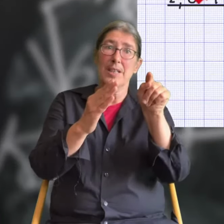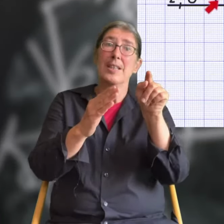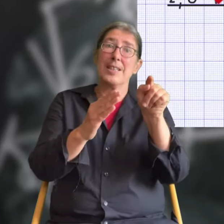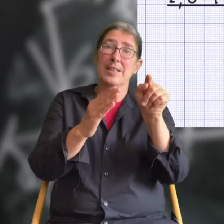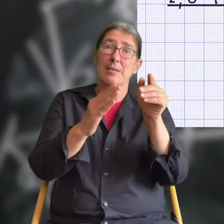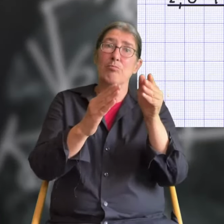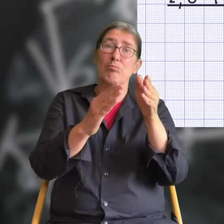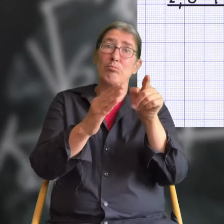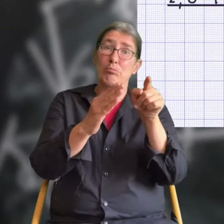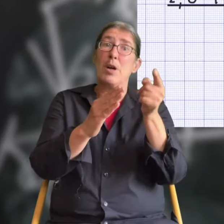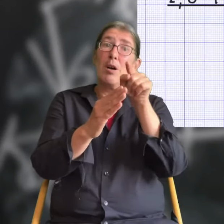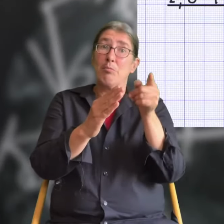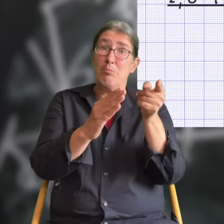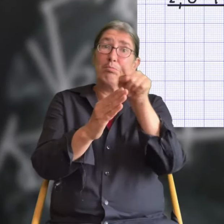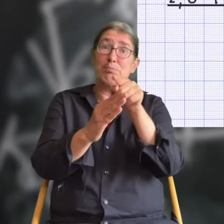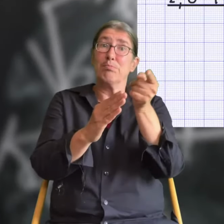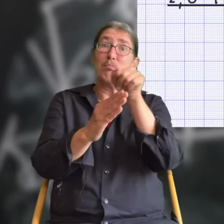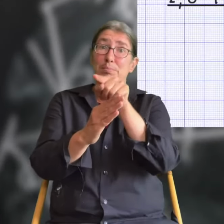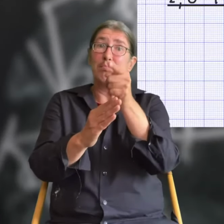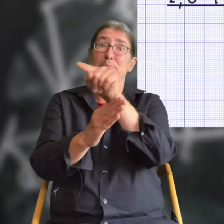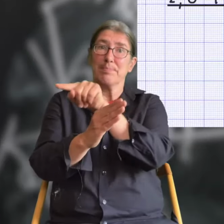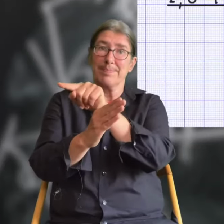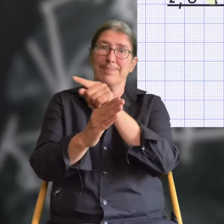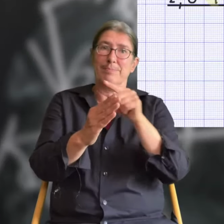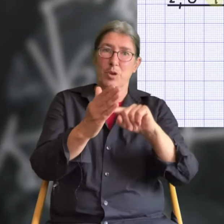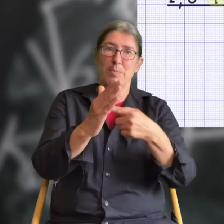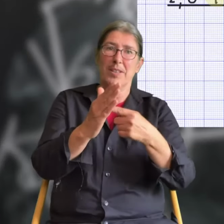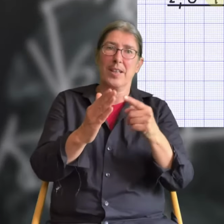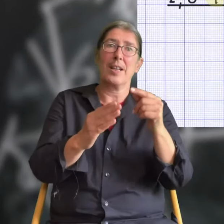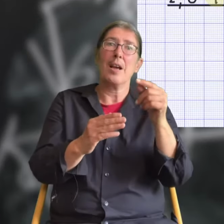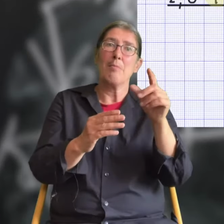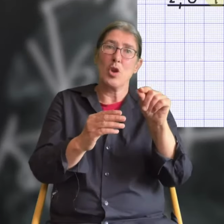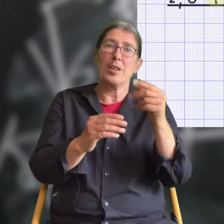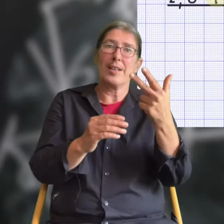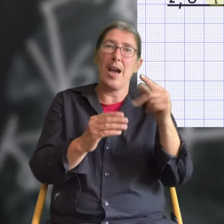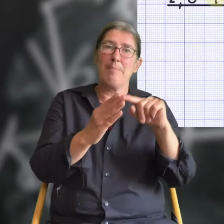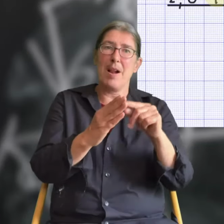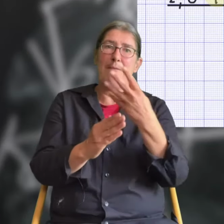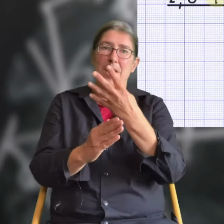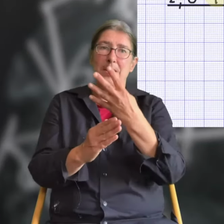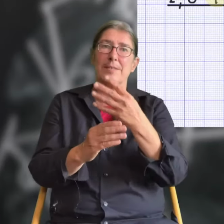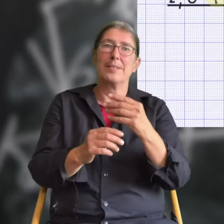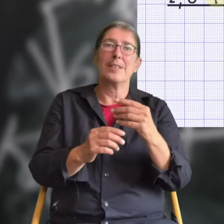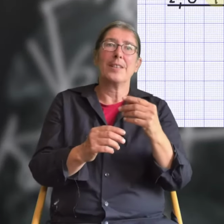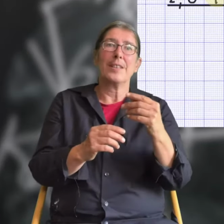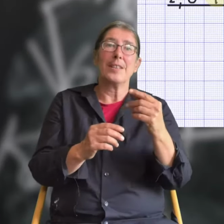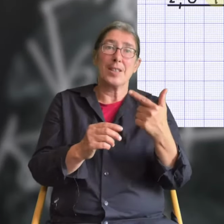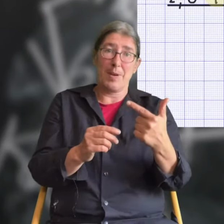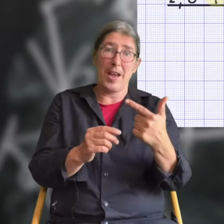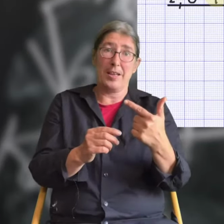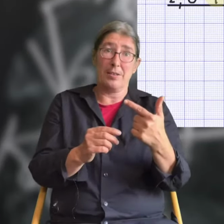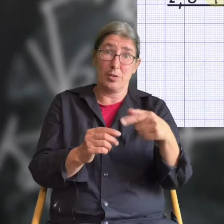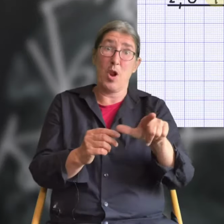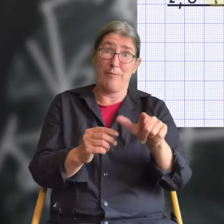multiplizieren die der Reihe nach mit den vorderen Zahlen. Also wir rechnen 3 mal 4. 3 mal 4 ist 12. Ich schreibe die 2